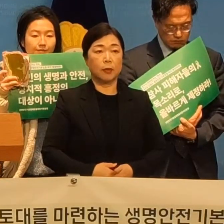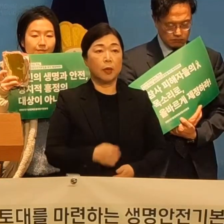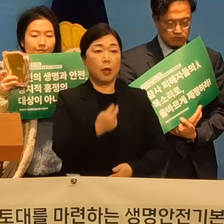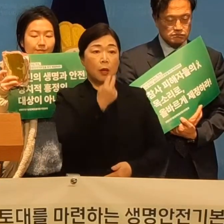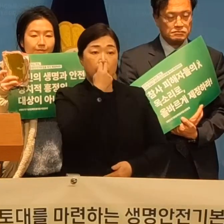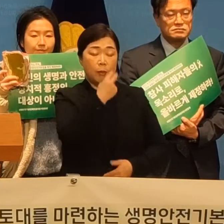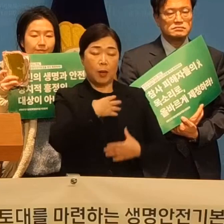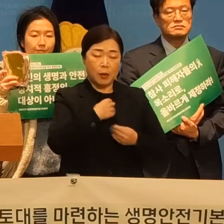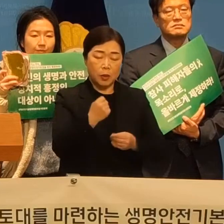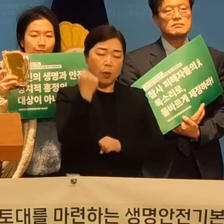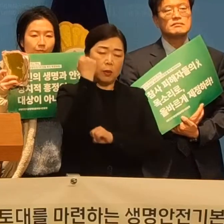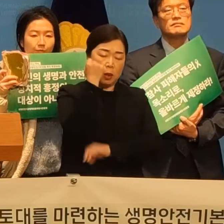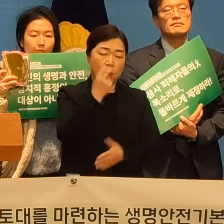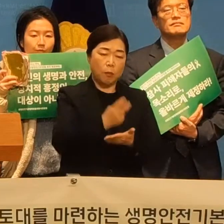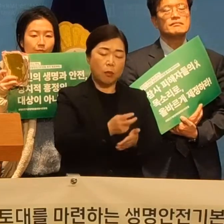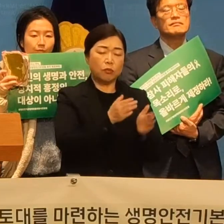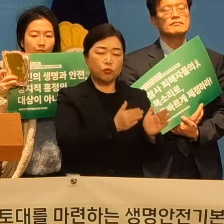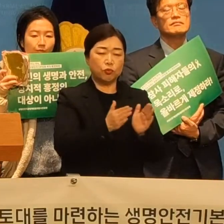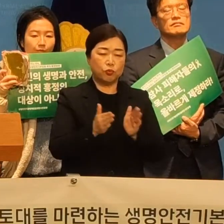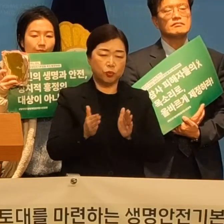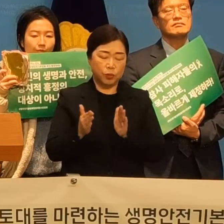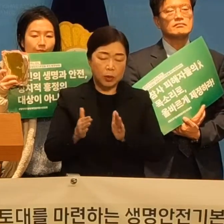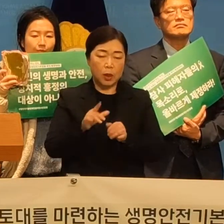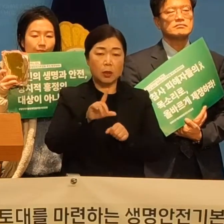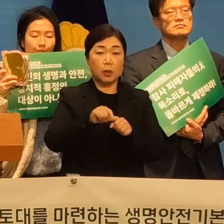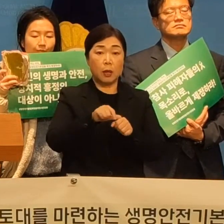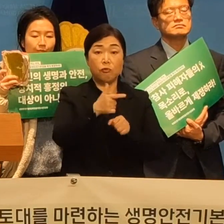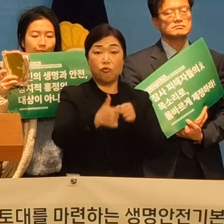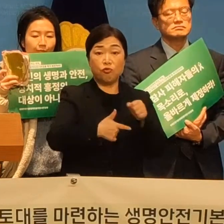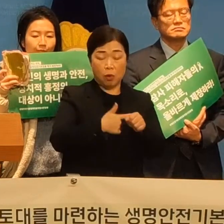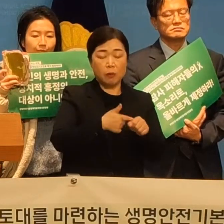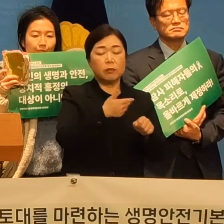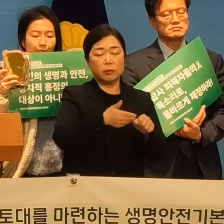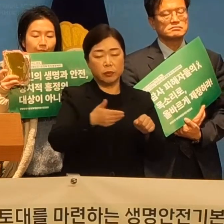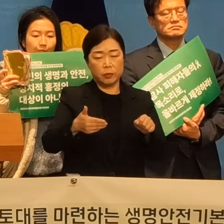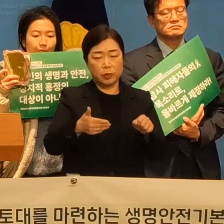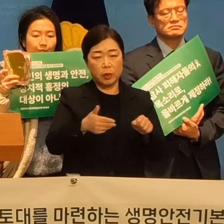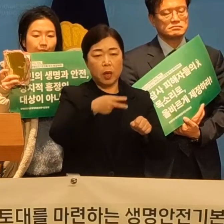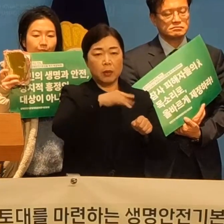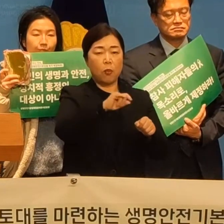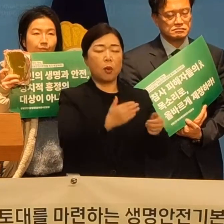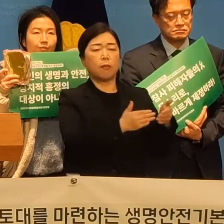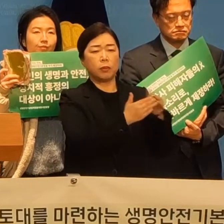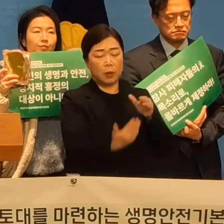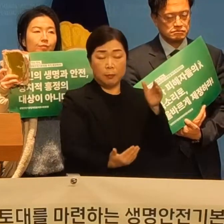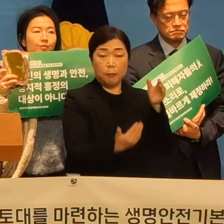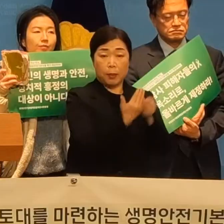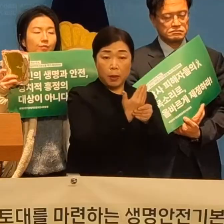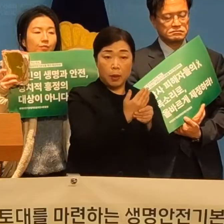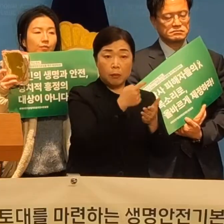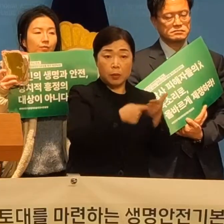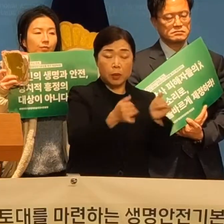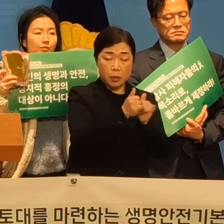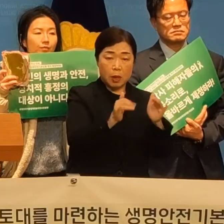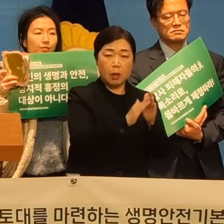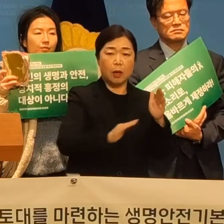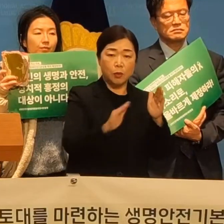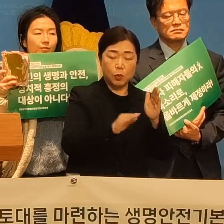생명안전기본법을 준비한 지 벌써 6년이 지났습니다. 세월호 참사 피해자 유가족들, 또 여러 산재